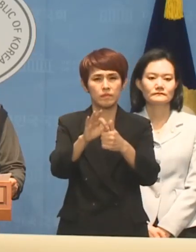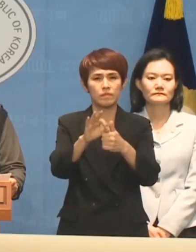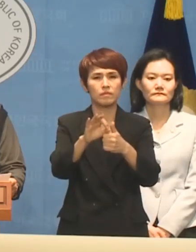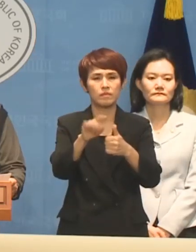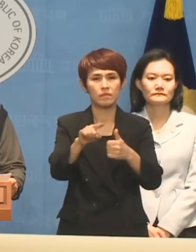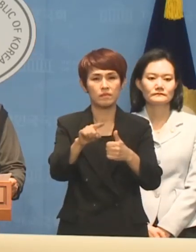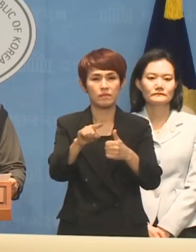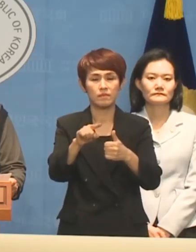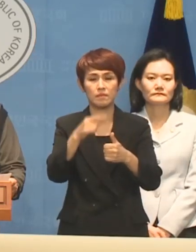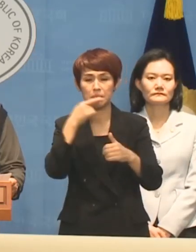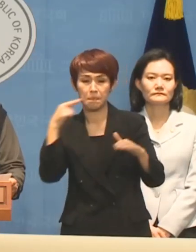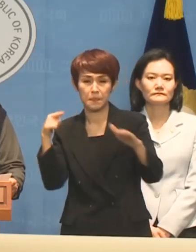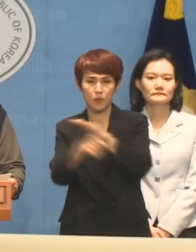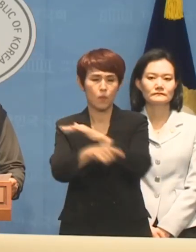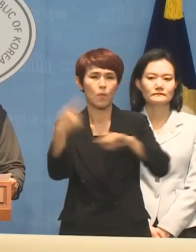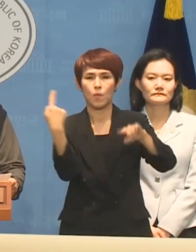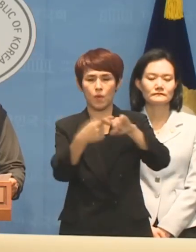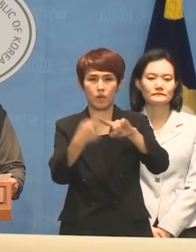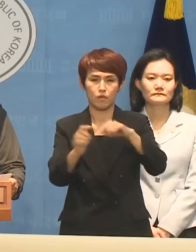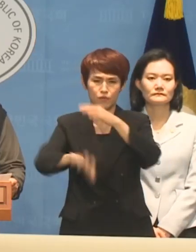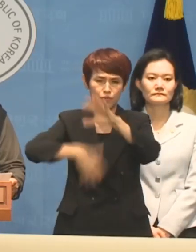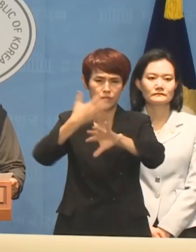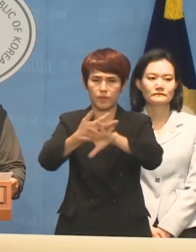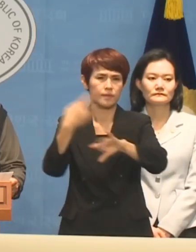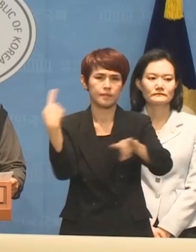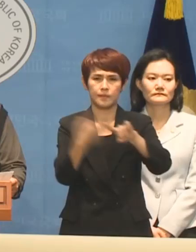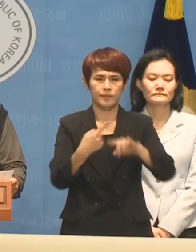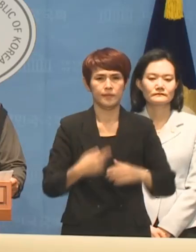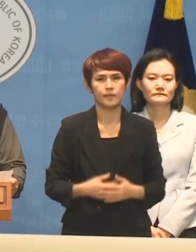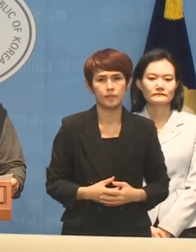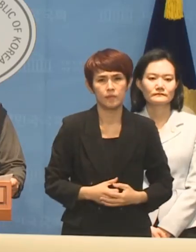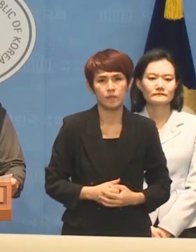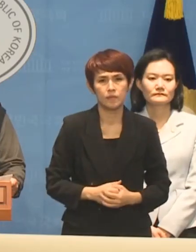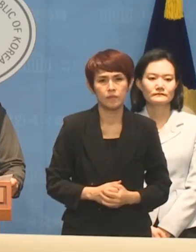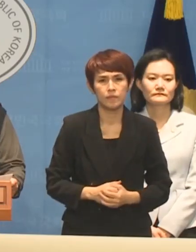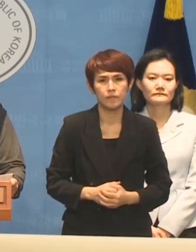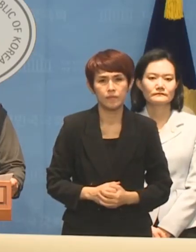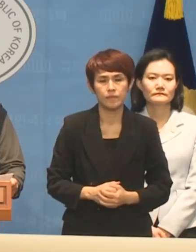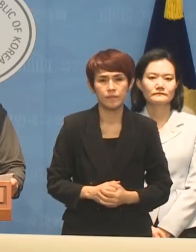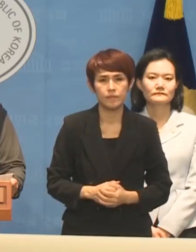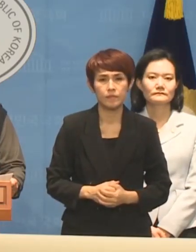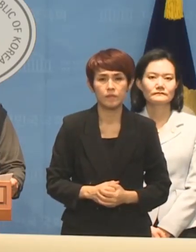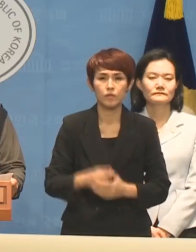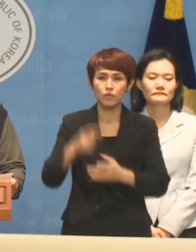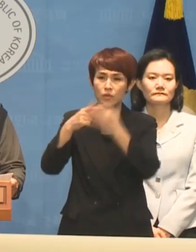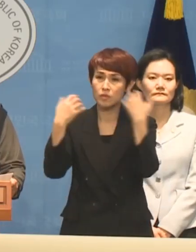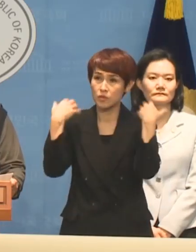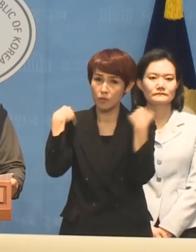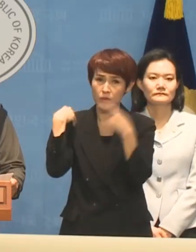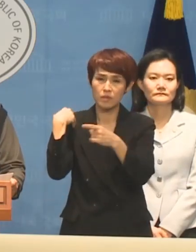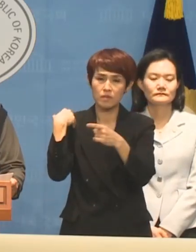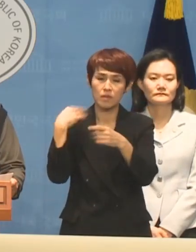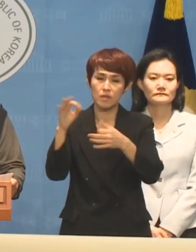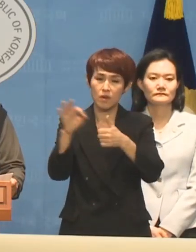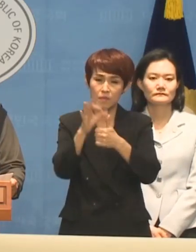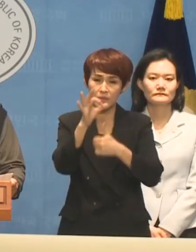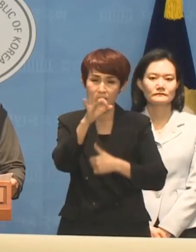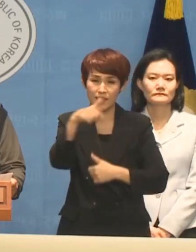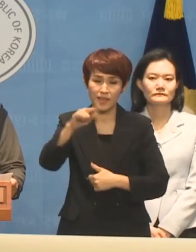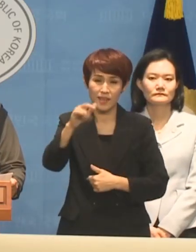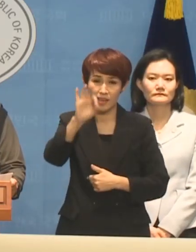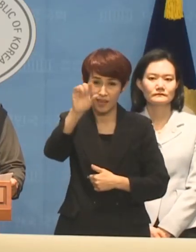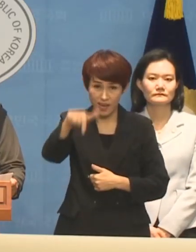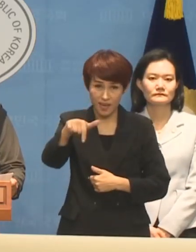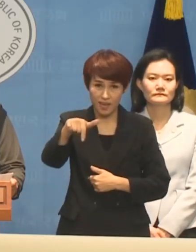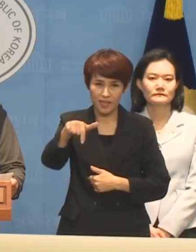계엄이자 연금판 구태타라 할 수 있습니다. 윤석열 정권의 연금 개혁은 일단